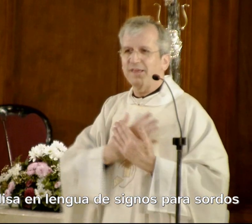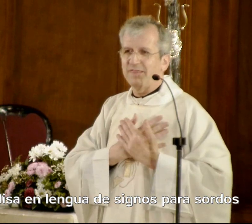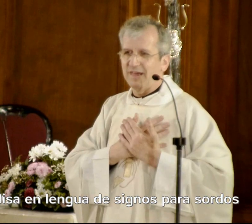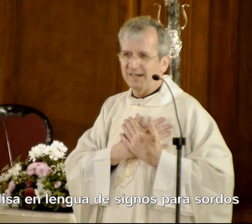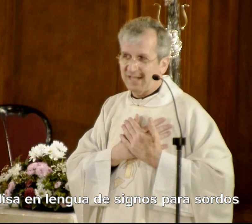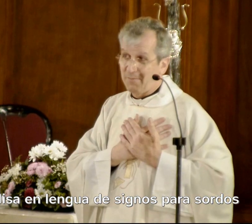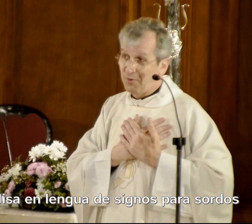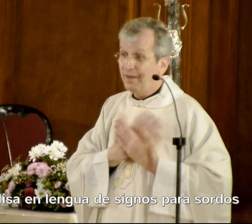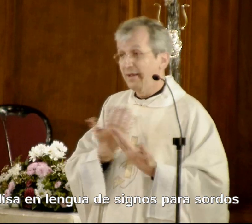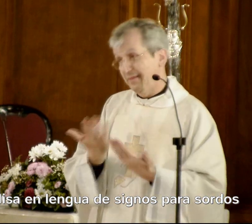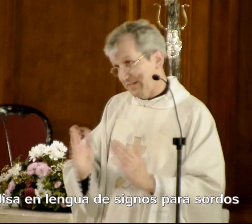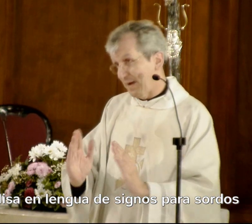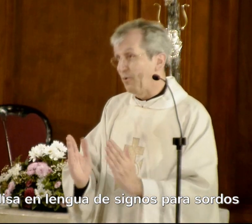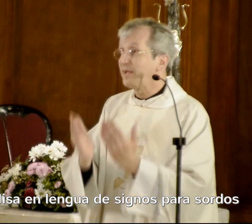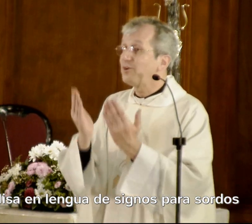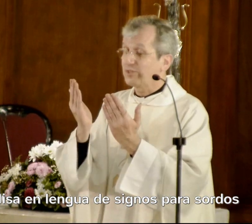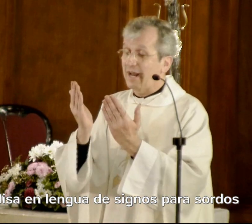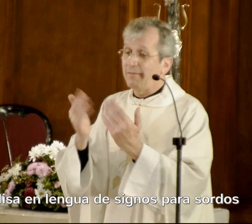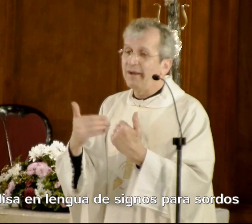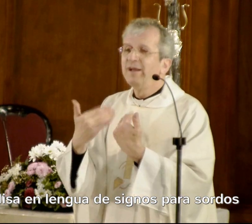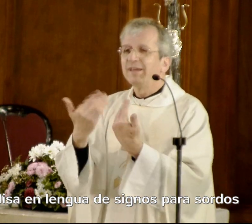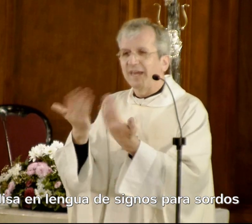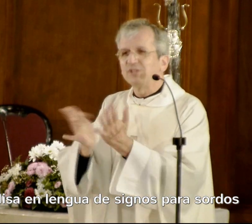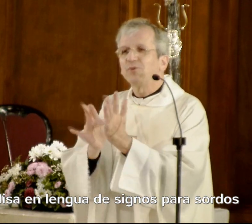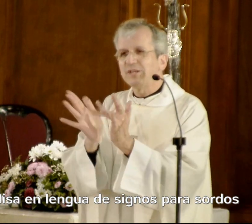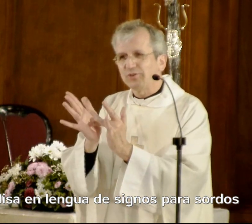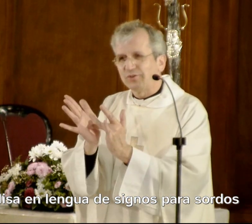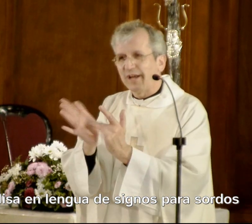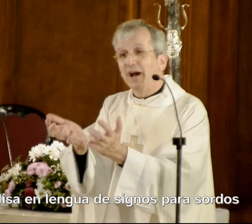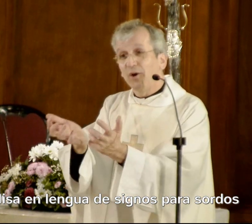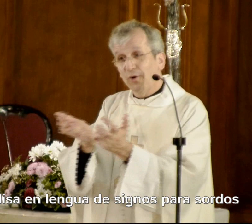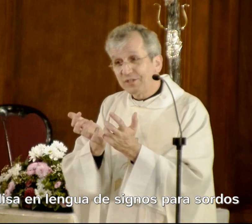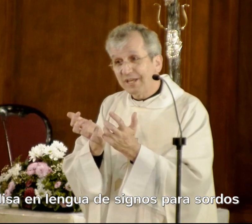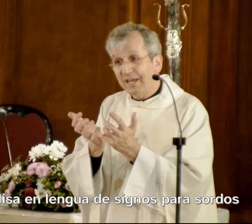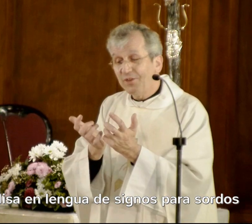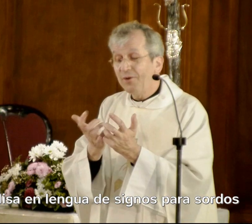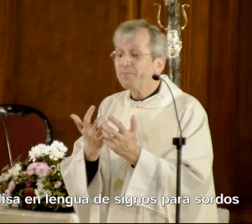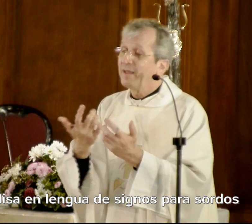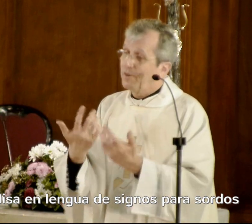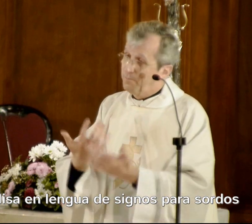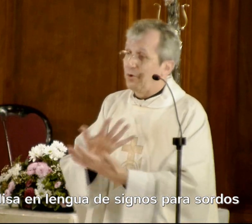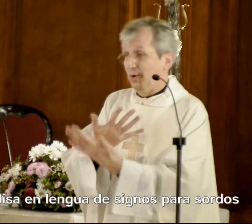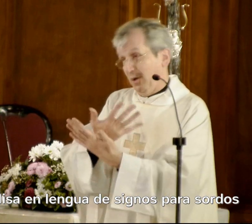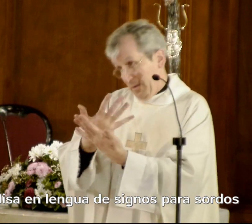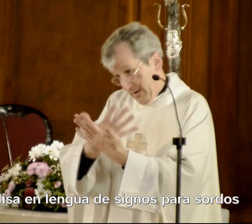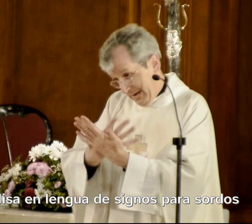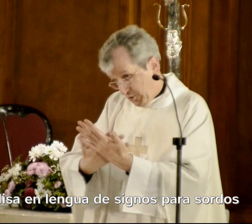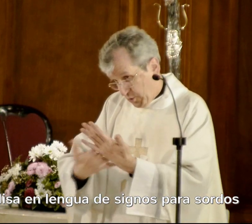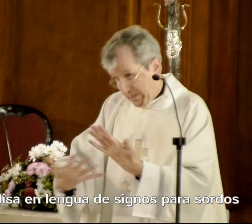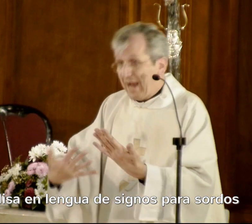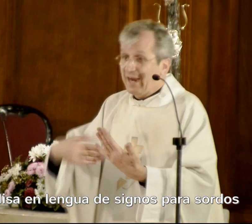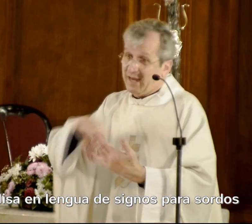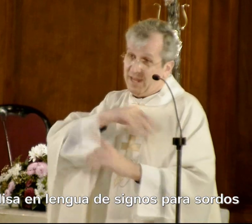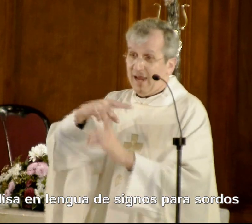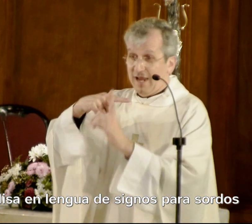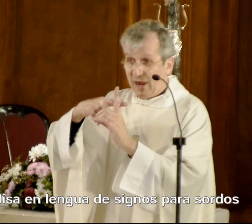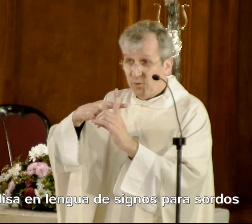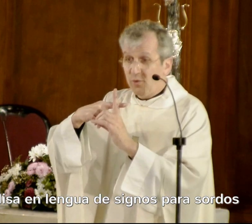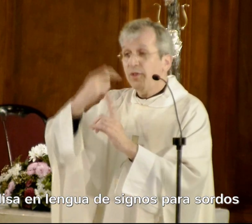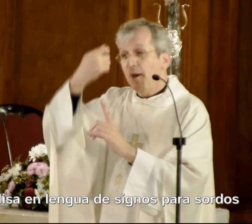experiencia de ese amor que nos salva, que Jesucristo nos ha conseguido por su sangre en la cruz,